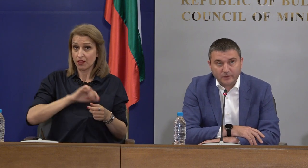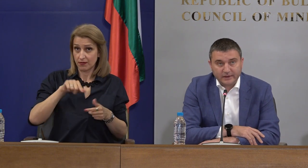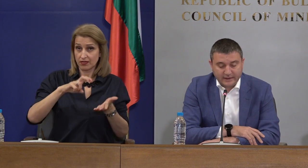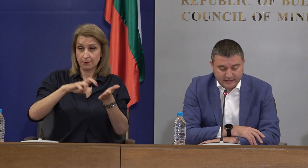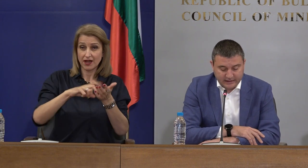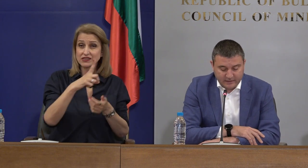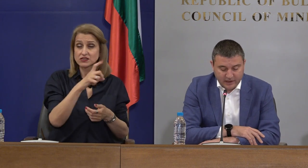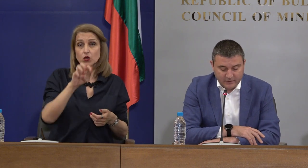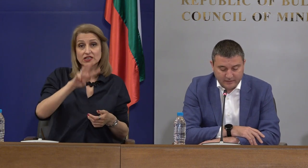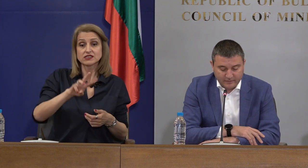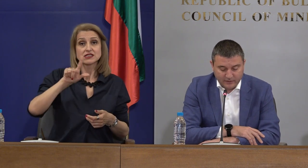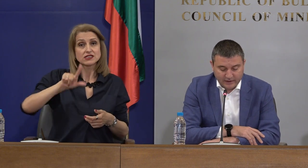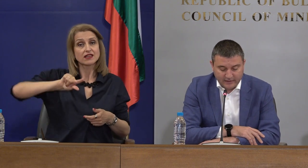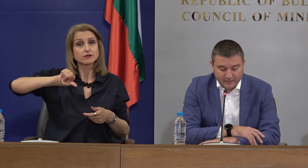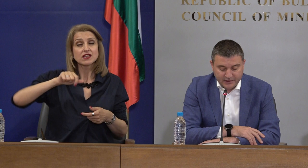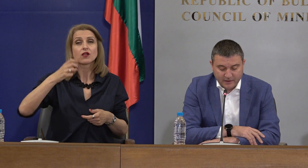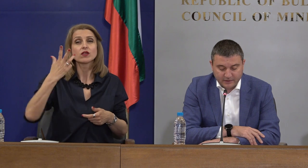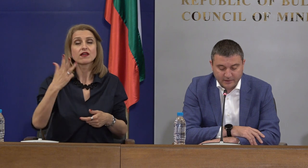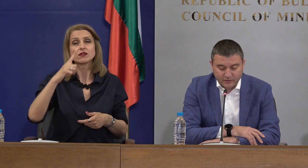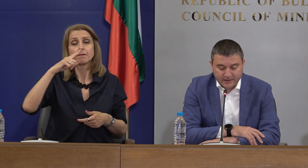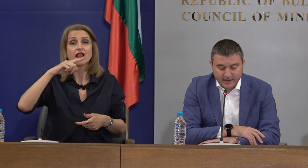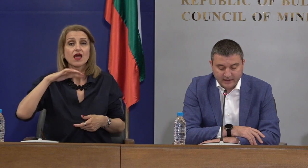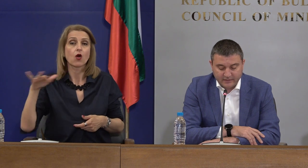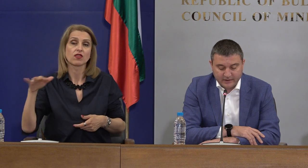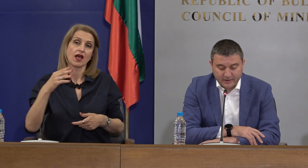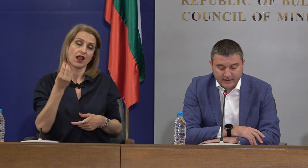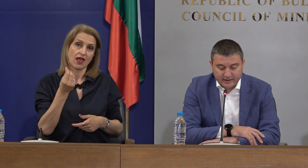е 137,9 милиона лева, а печалбата преди